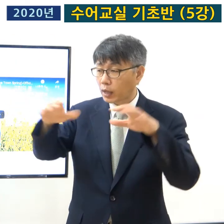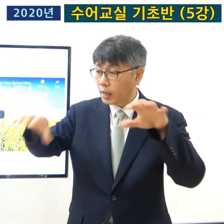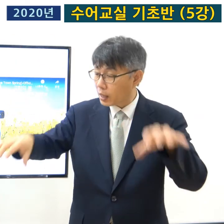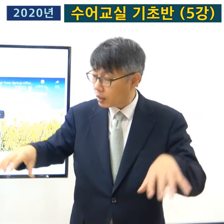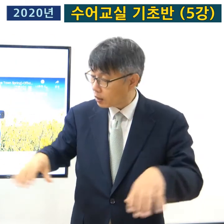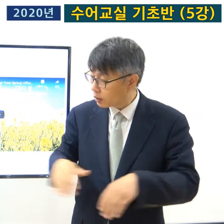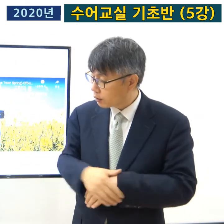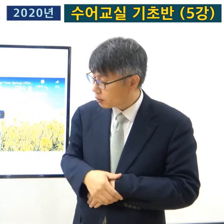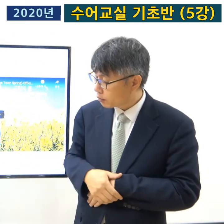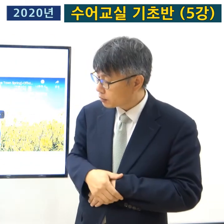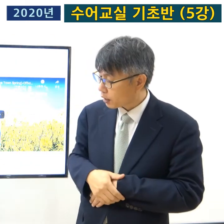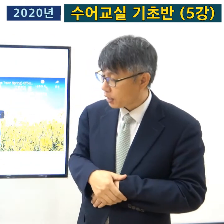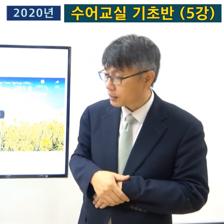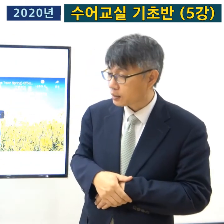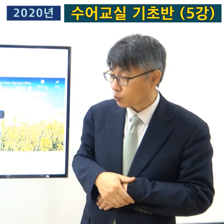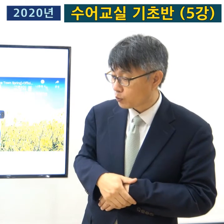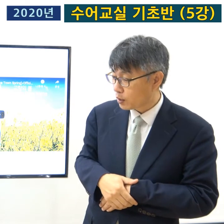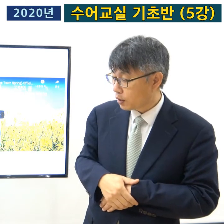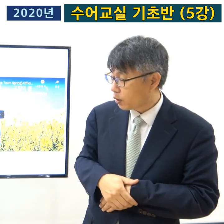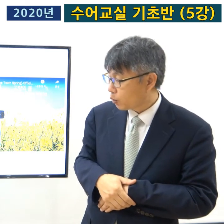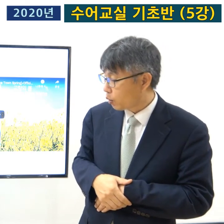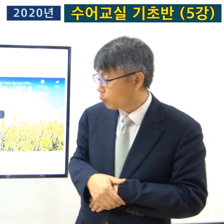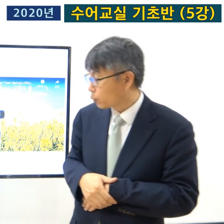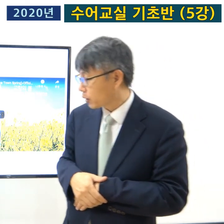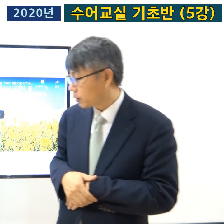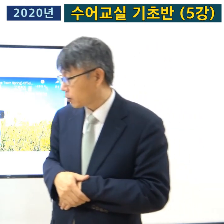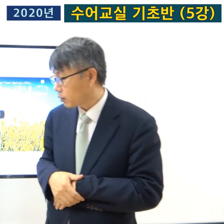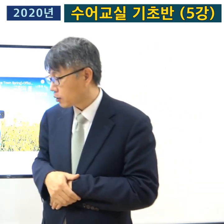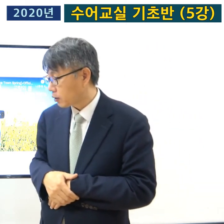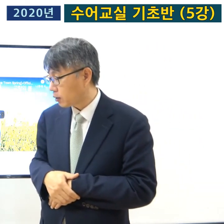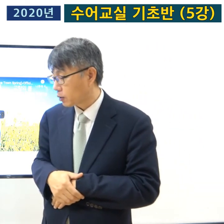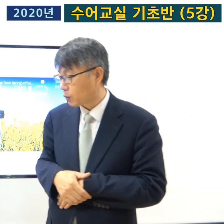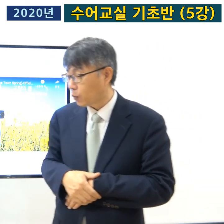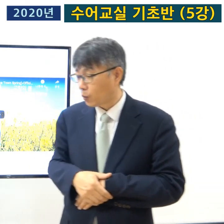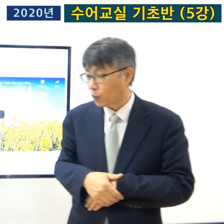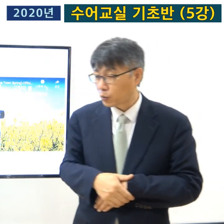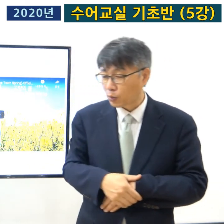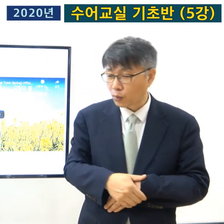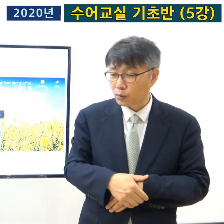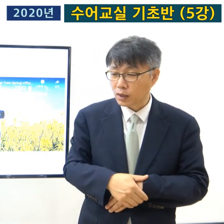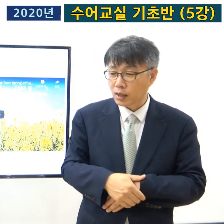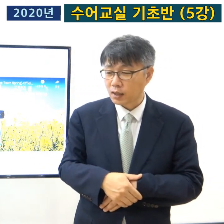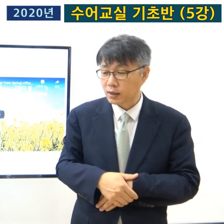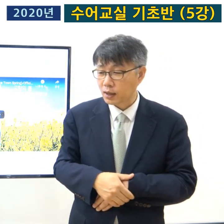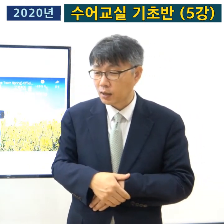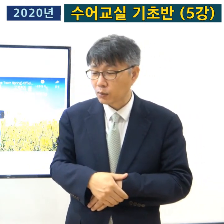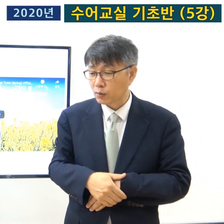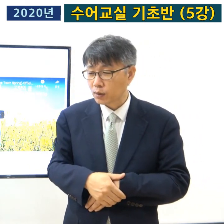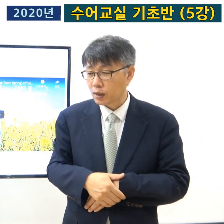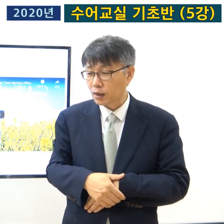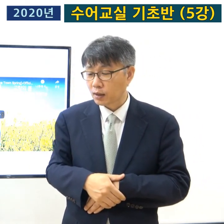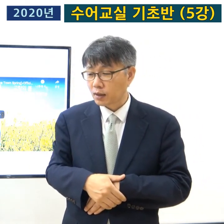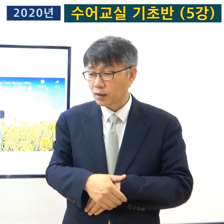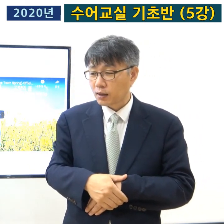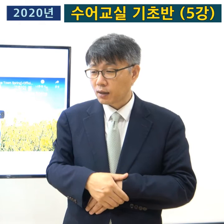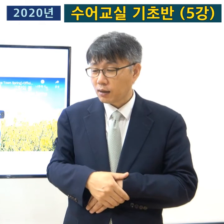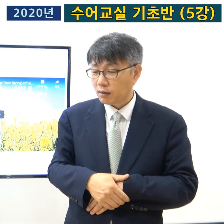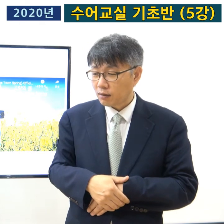동네. 제가 가사를 좀 모르겠는데요. 동네 새 동네